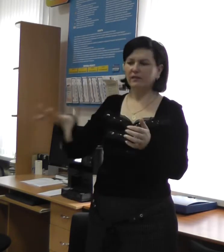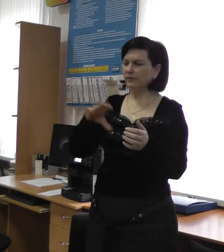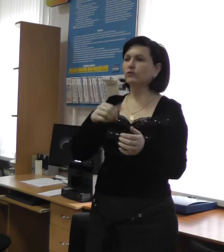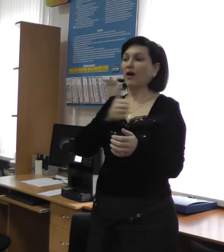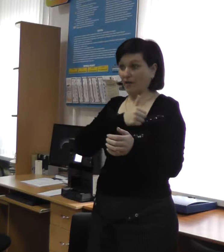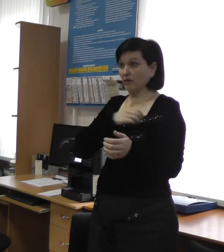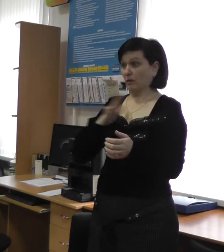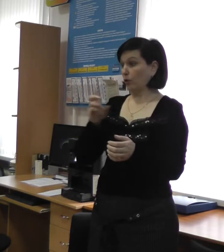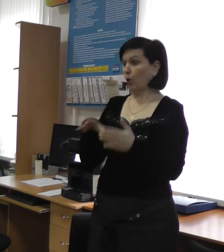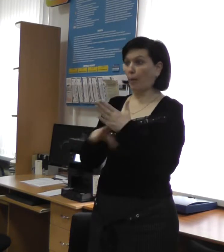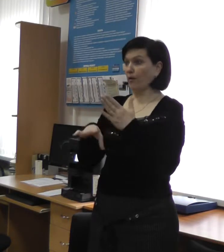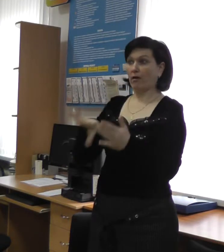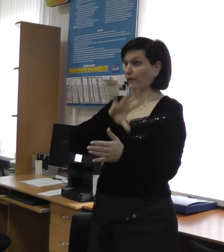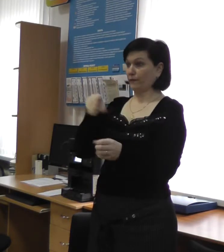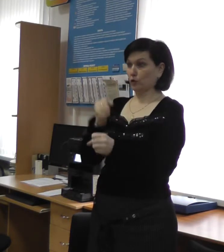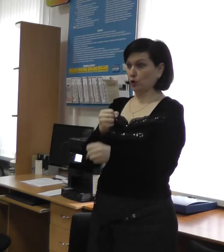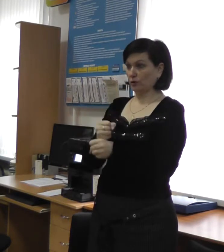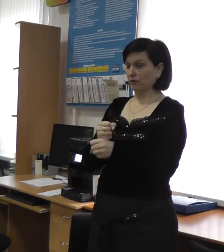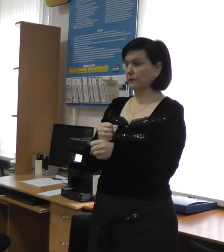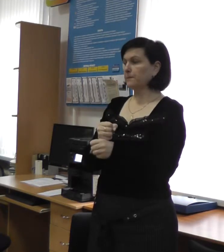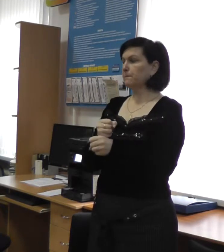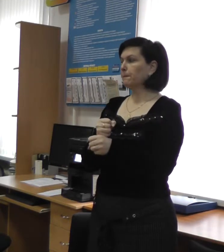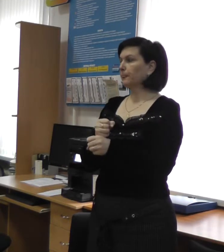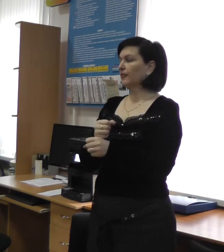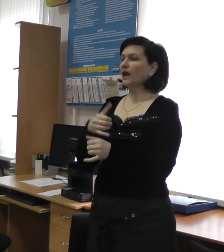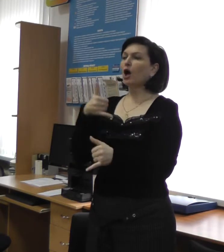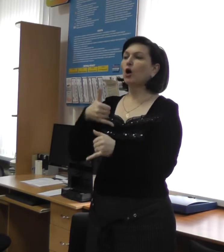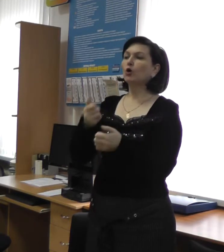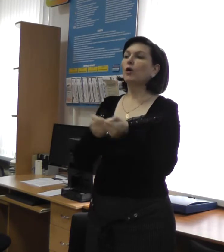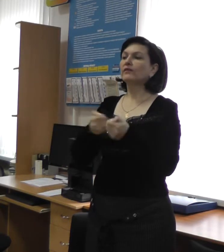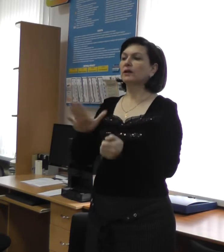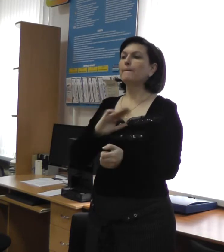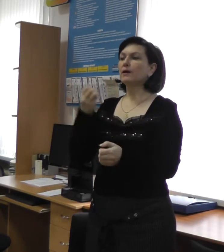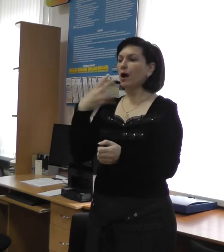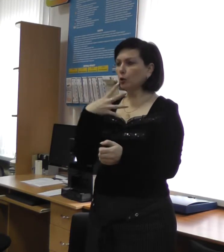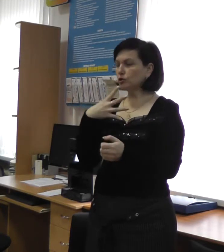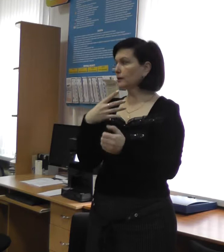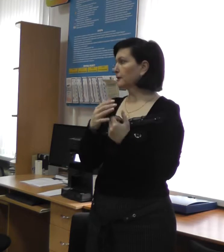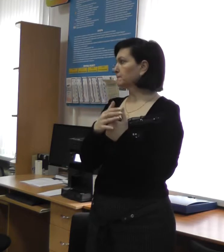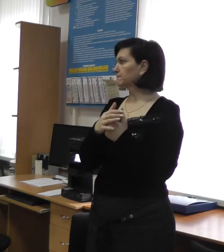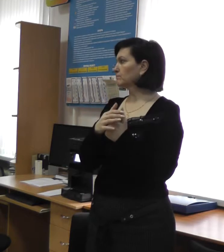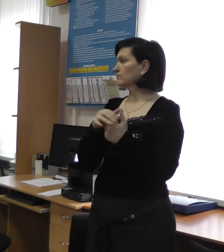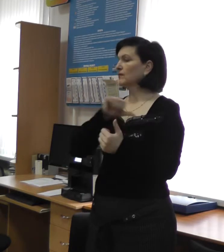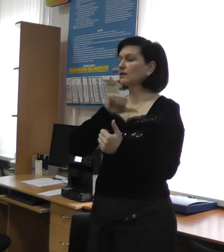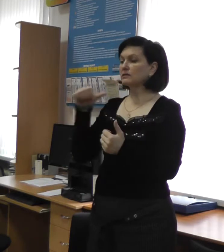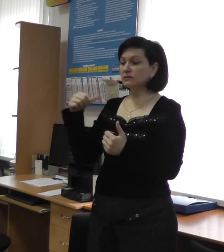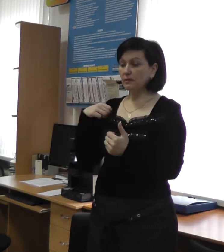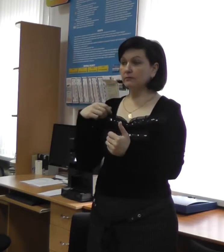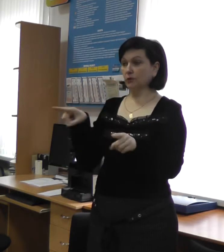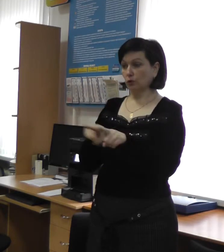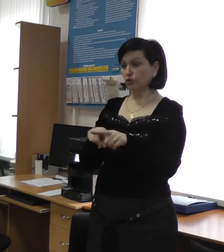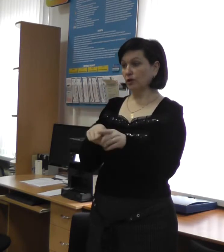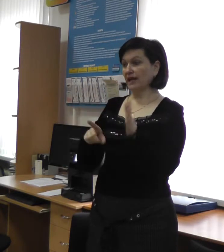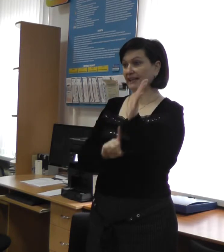проявил блестящие организаторские способности и изобретательность. Впрочем, он и сам стал землевладельцем.